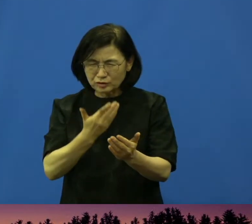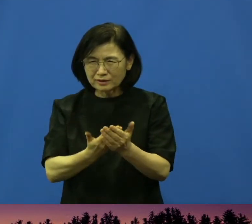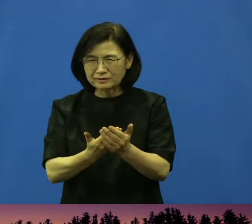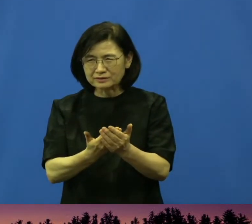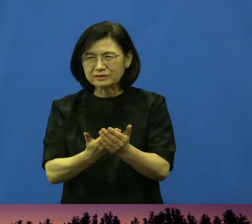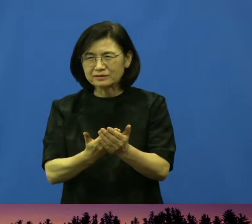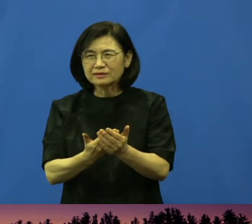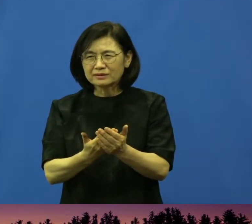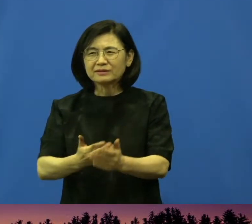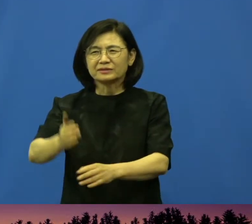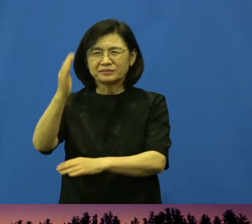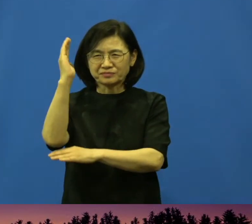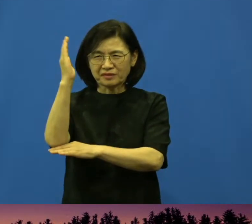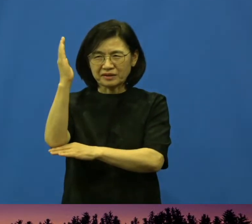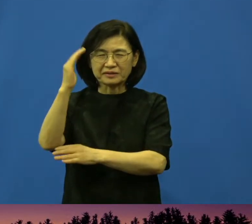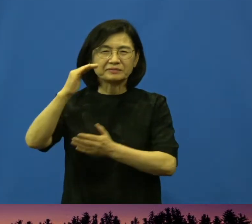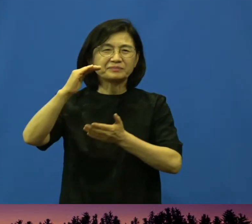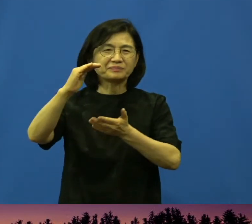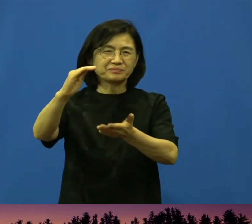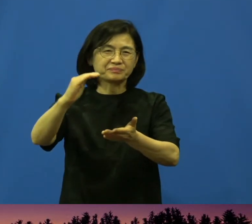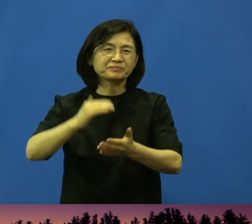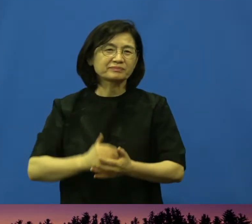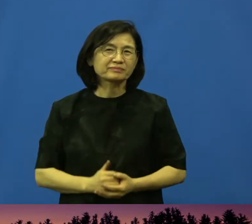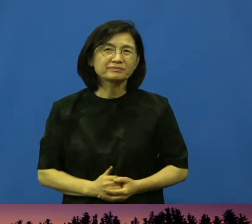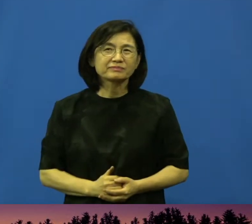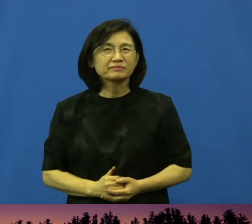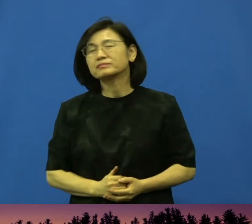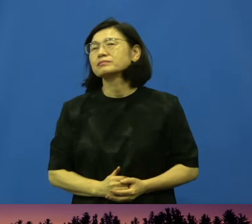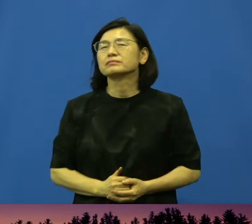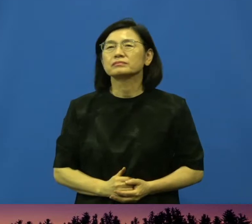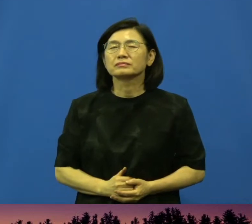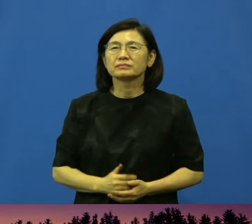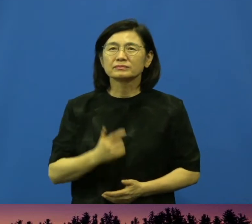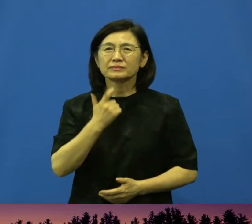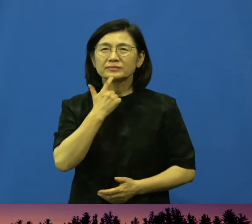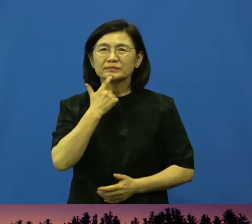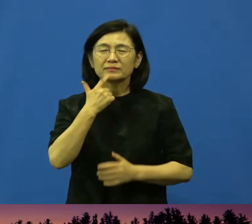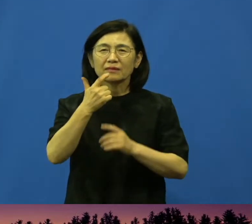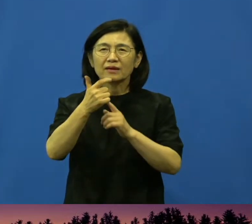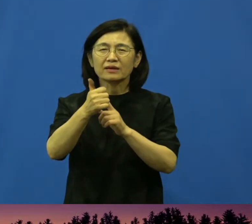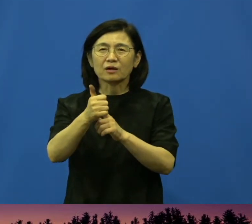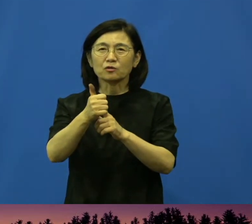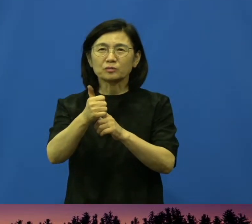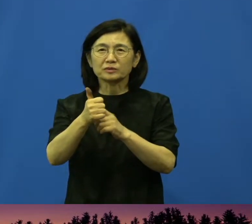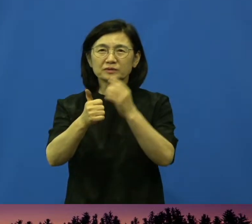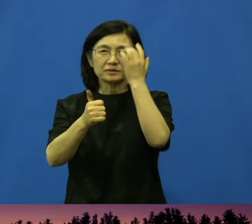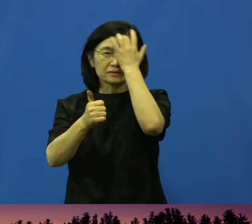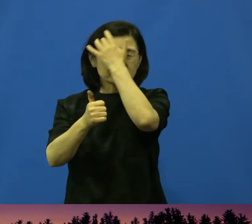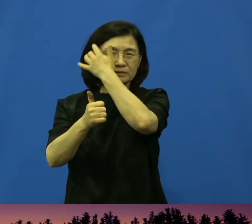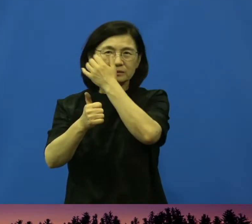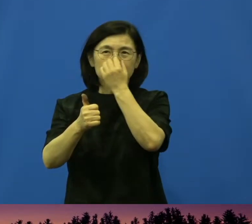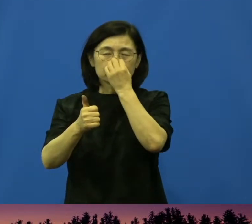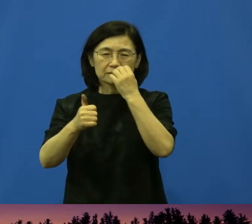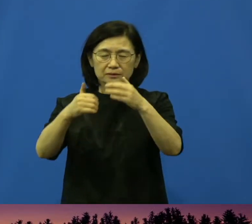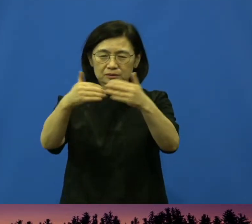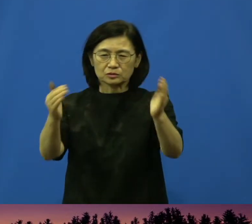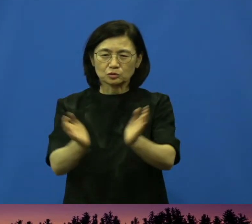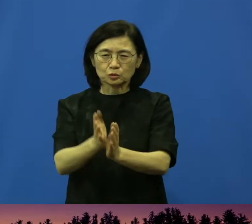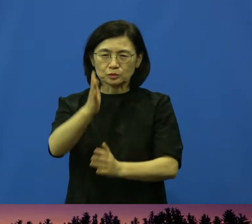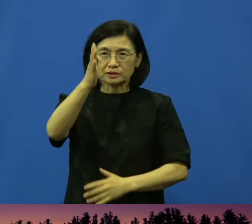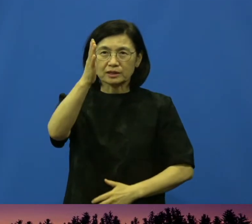그래요. 자, 야곱은 구약의 족장 가운데서도 굉장히 흥미로운 인물이죠. 어떻게 보면